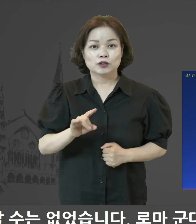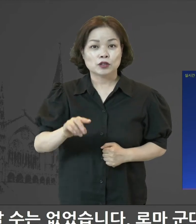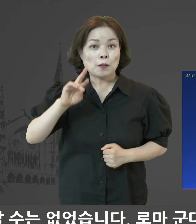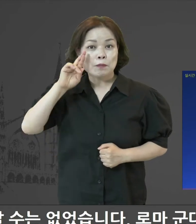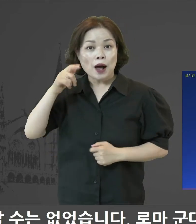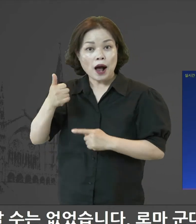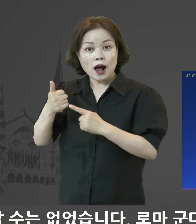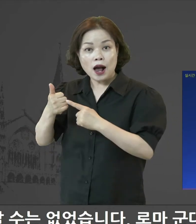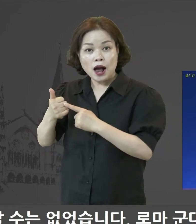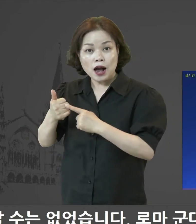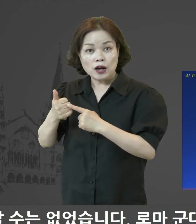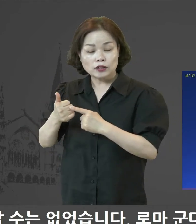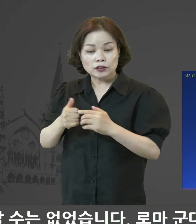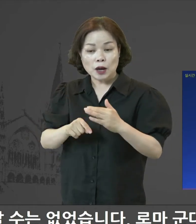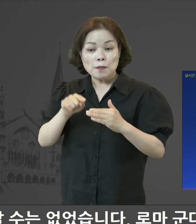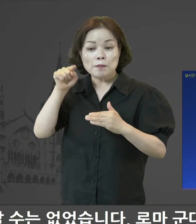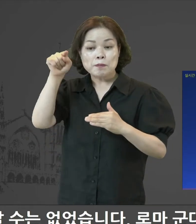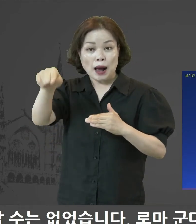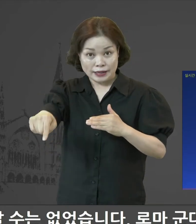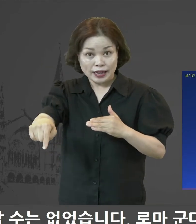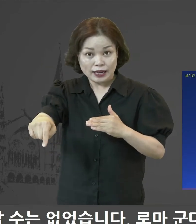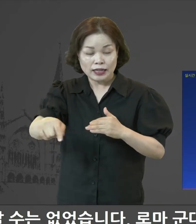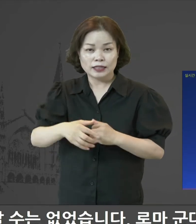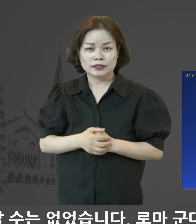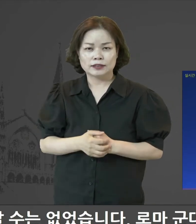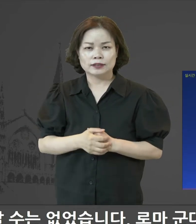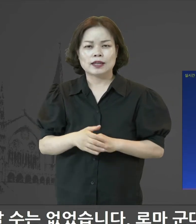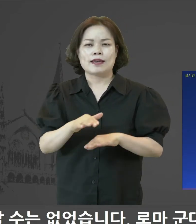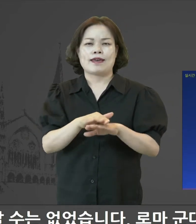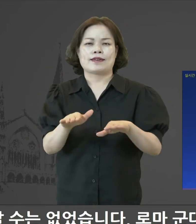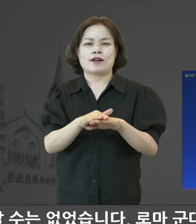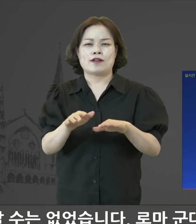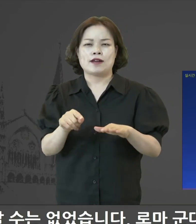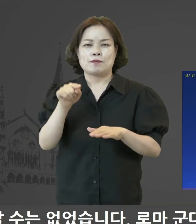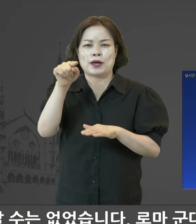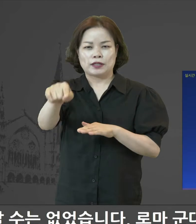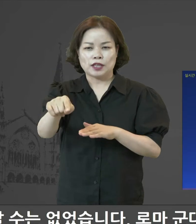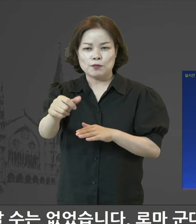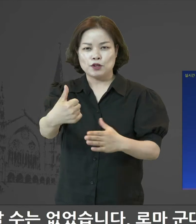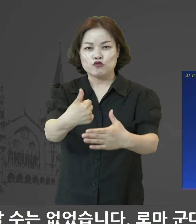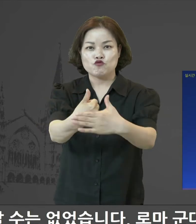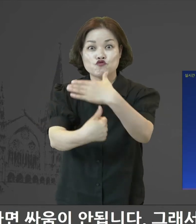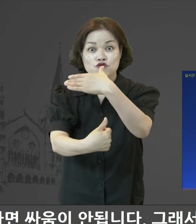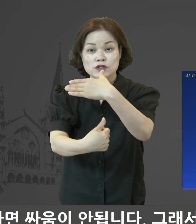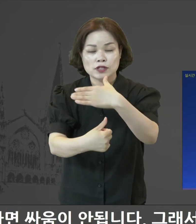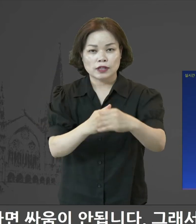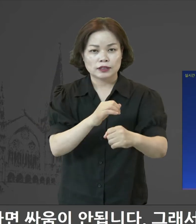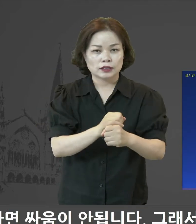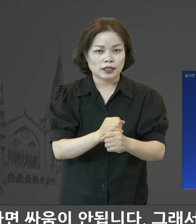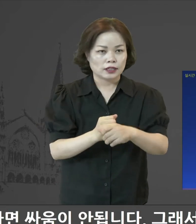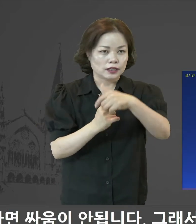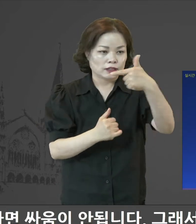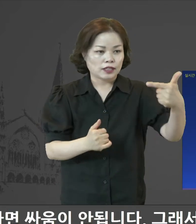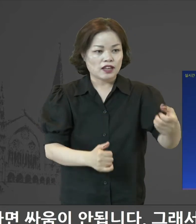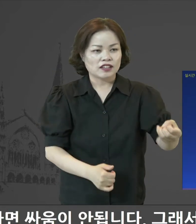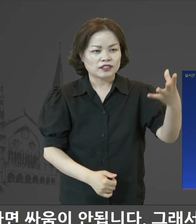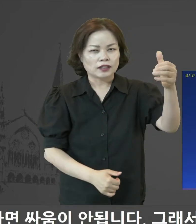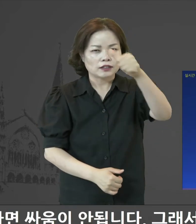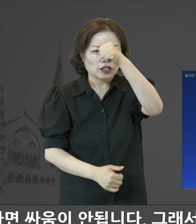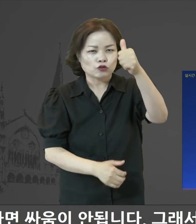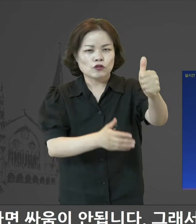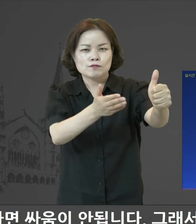바울을 영내 밖으로만 끌어내면 해결하겠다. 그렇게 대제사장과 장로들에게 요청을 한